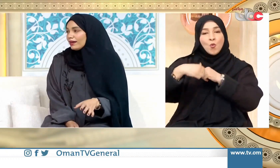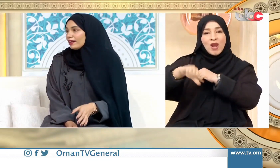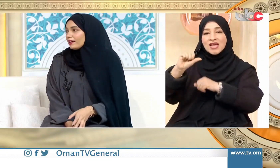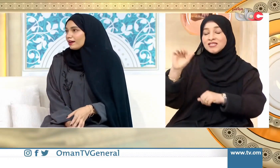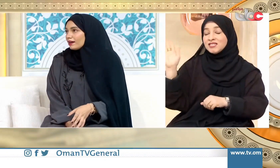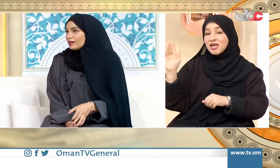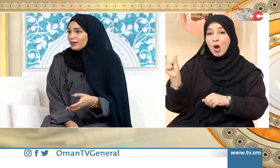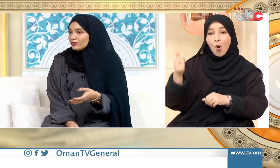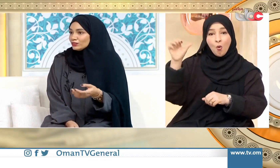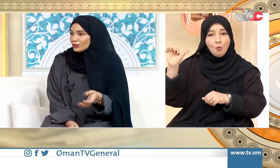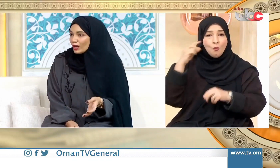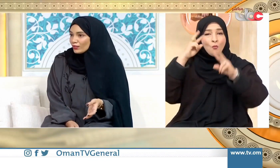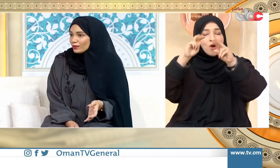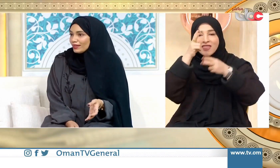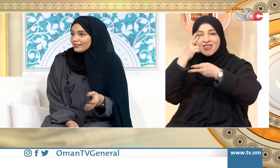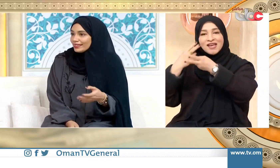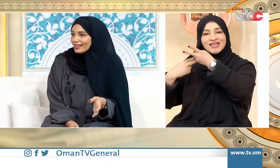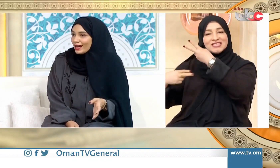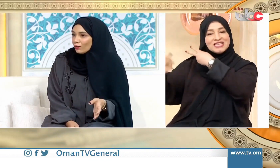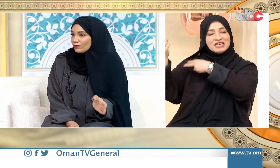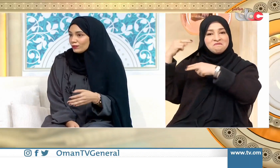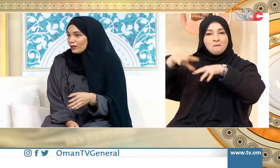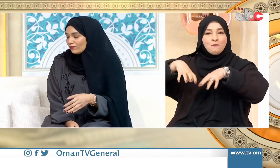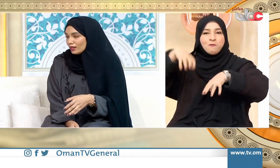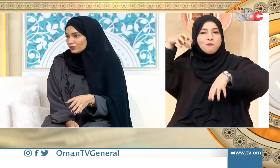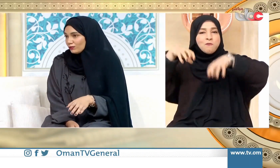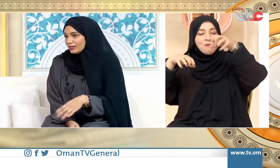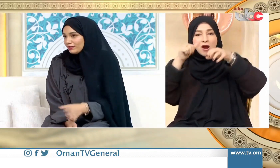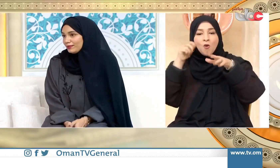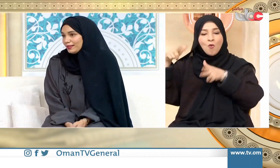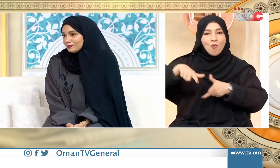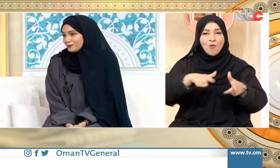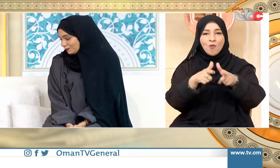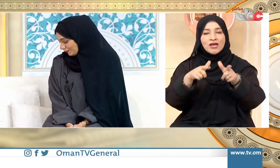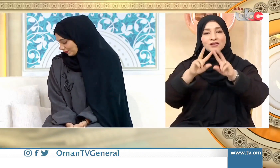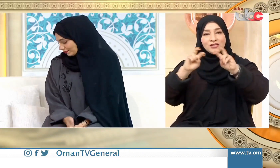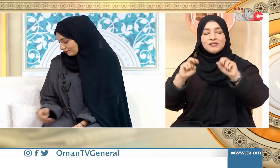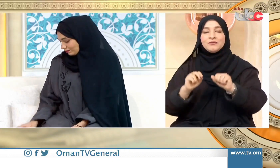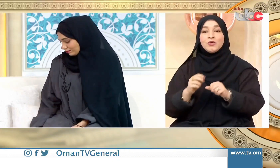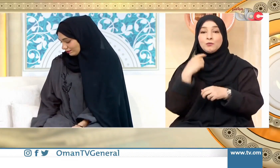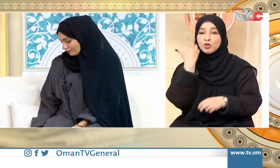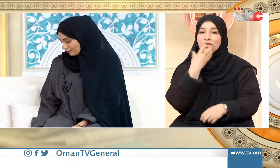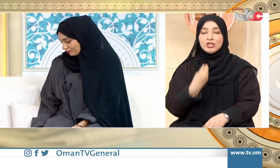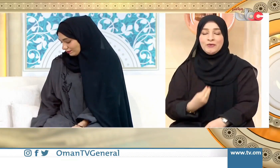سناو لمعرفة التراث من حيث القلاع والأفلاج والكثير منها.